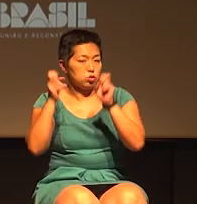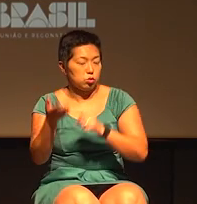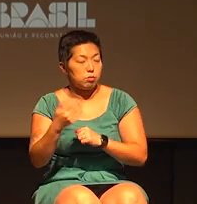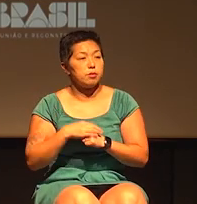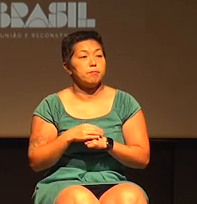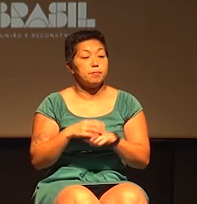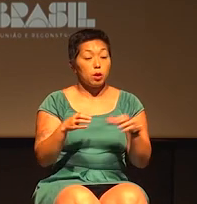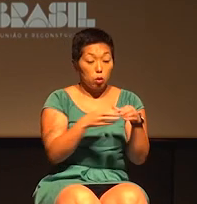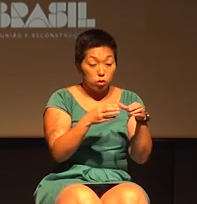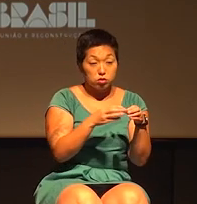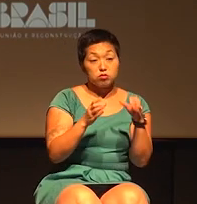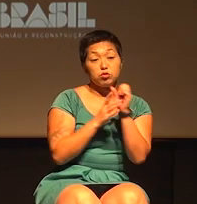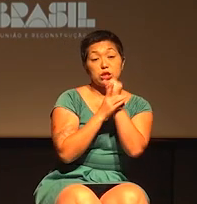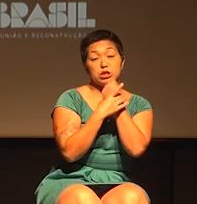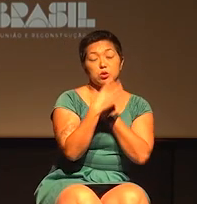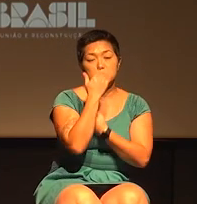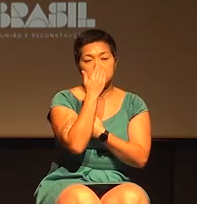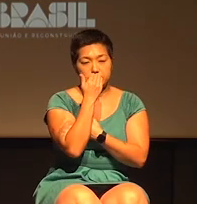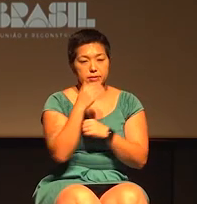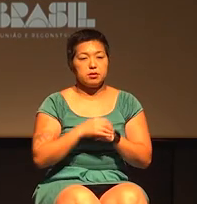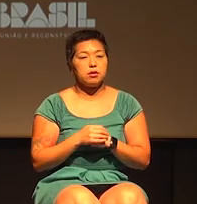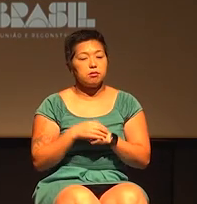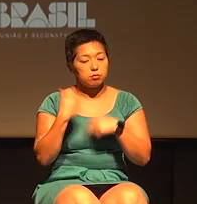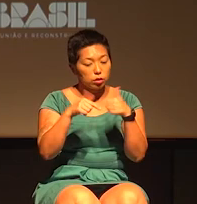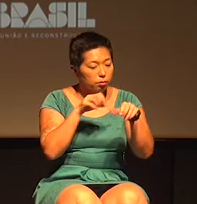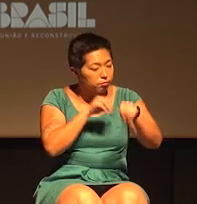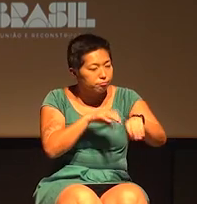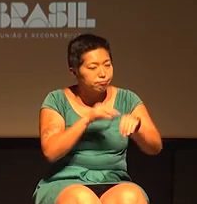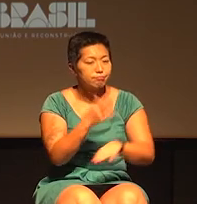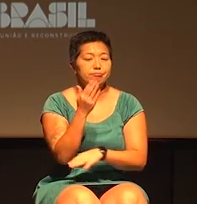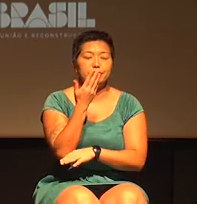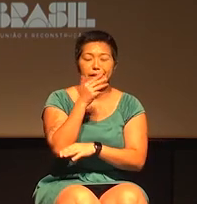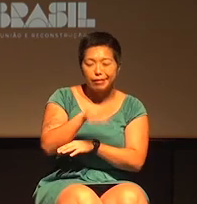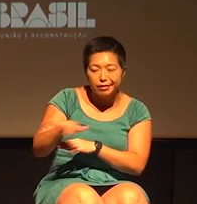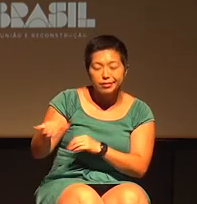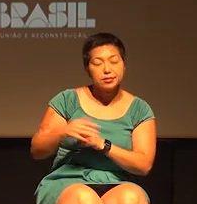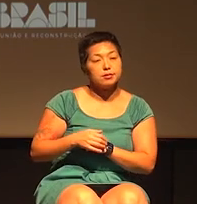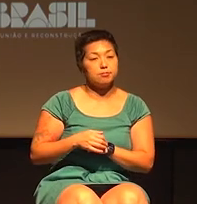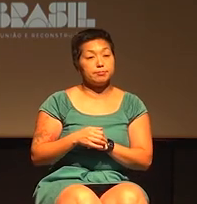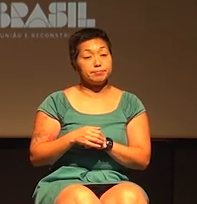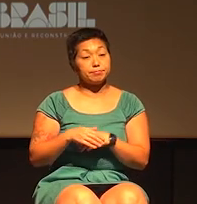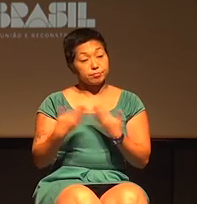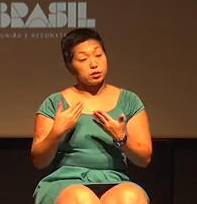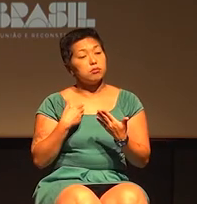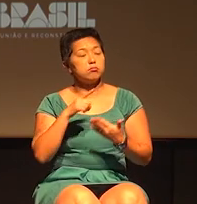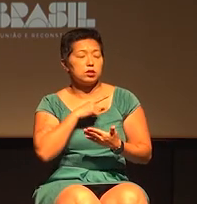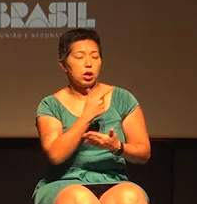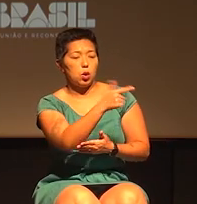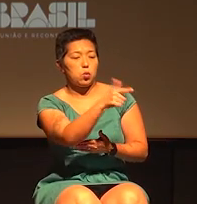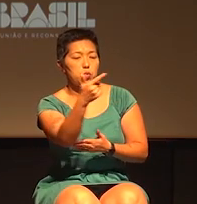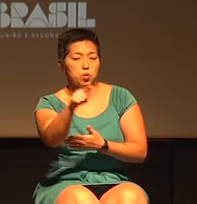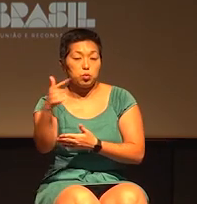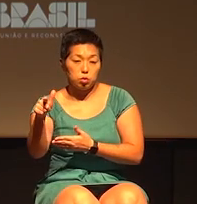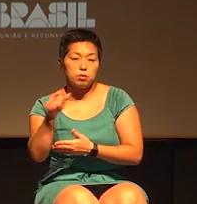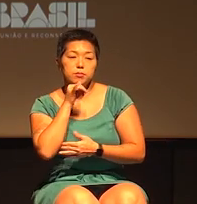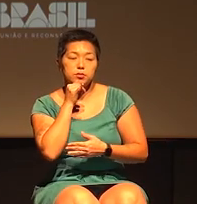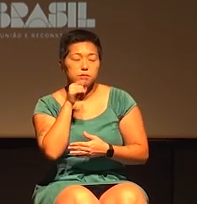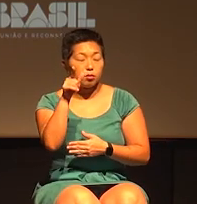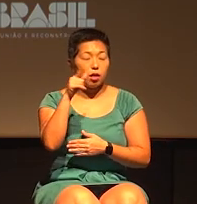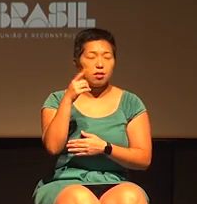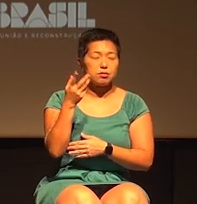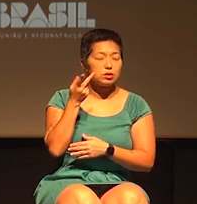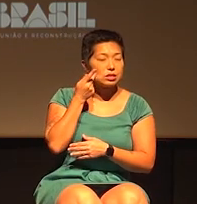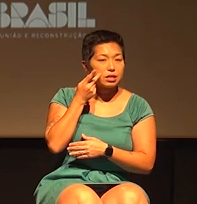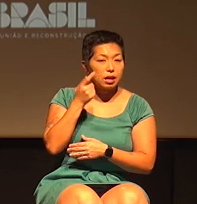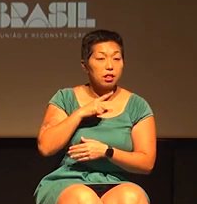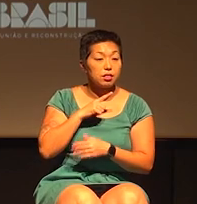segurança alimentar Vamos fazer um trabalho com as crianças educação e aí nisso forão nascendo outras coisas aí tem reforço escolar no Ceará tem um clube